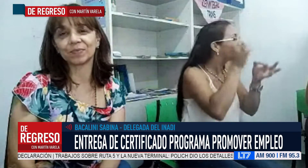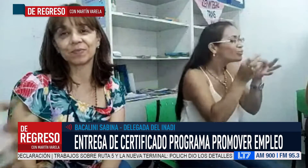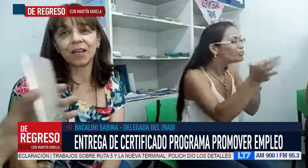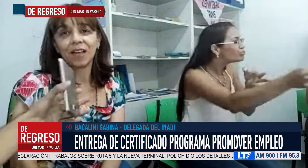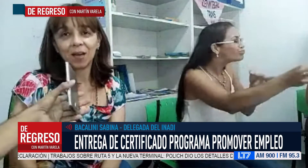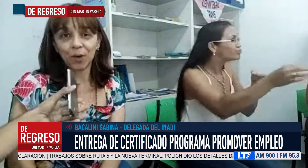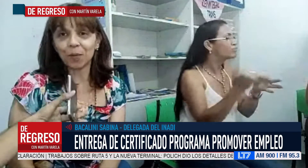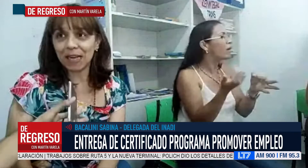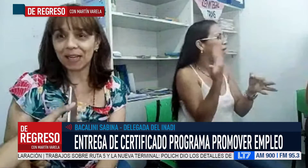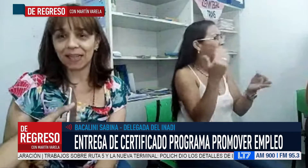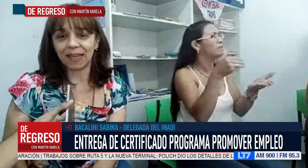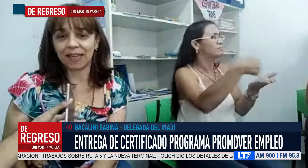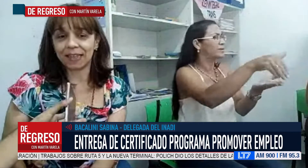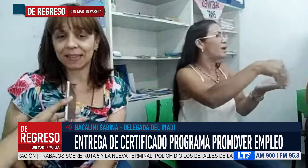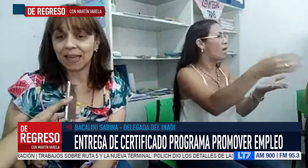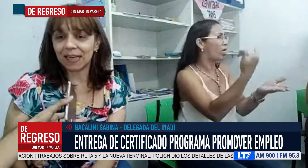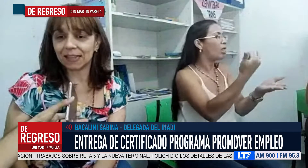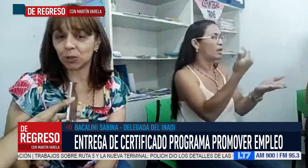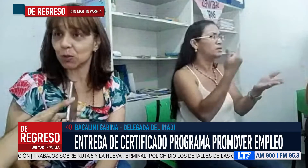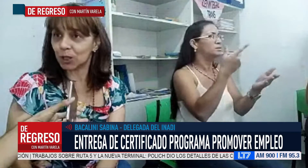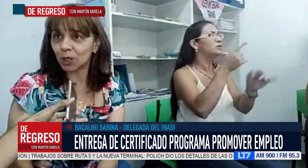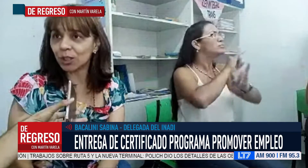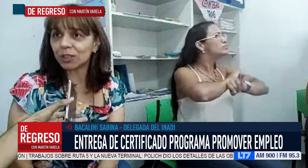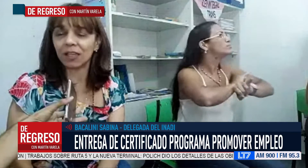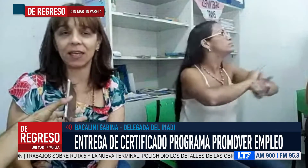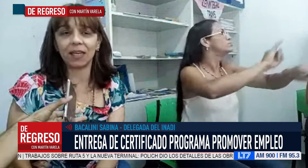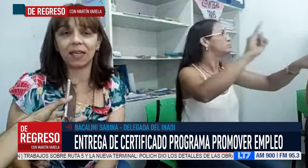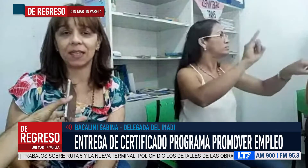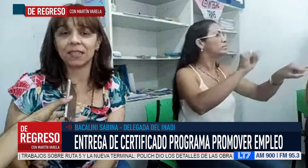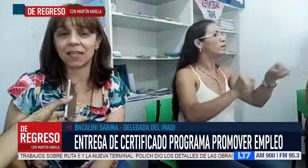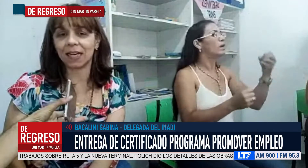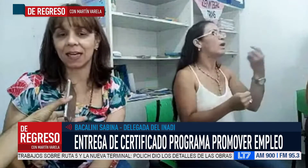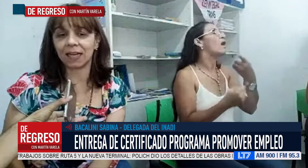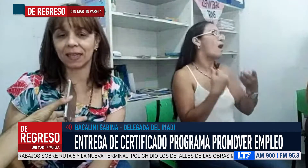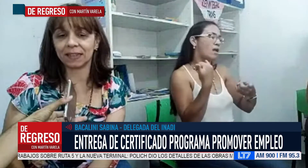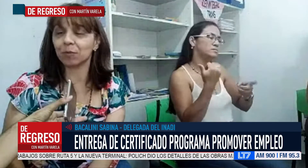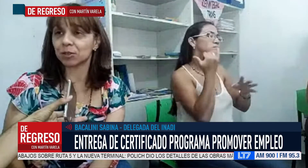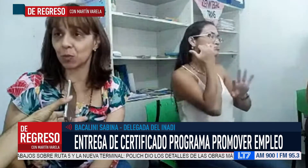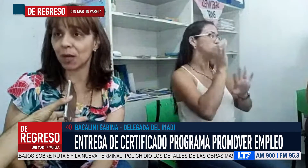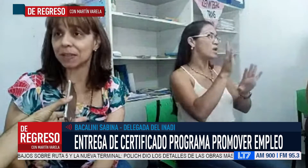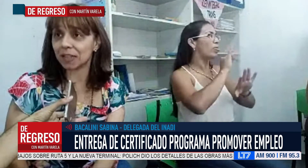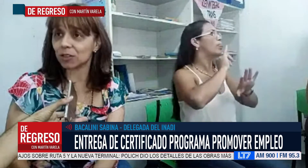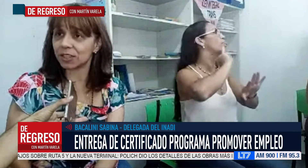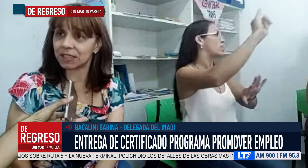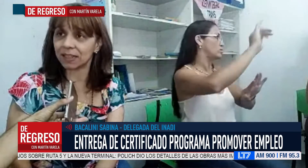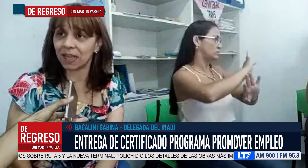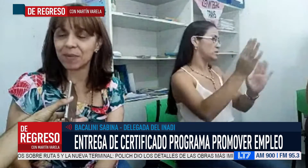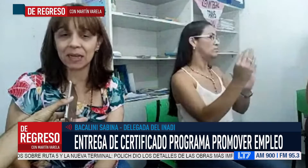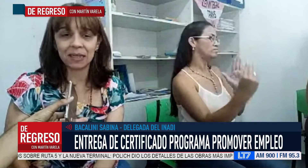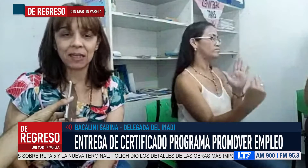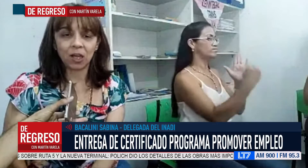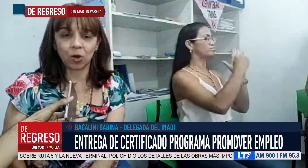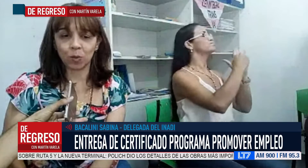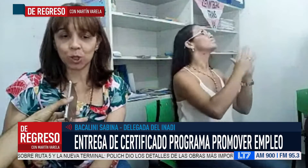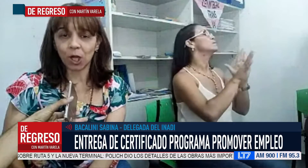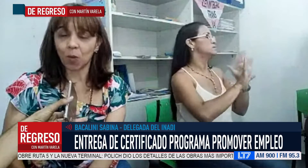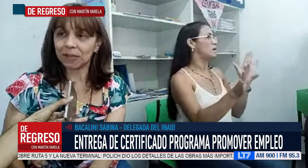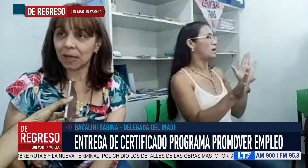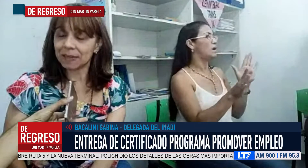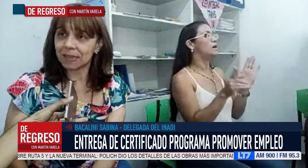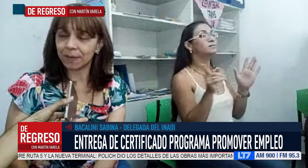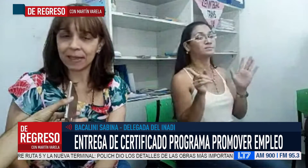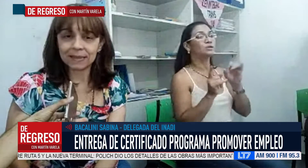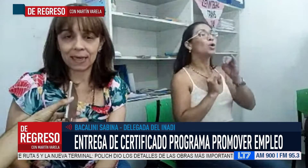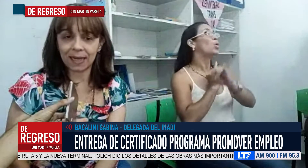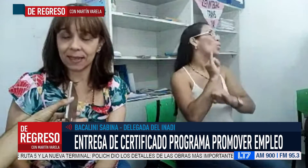solución? Bueno, mirá, está la instrucción, ya estamos muy avanzados en ese tema. Como yo les comentaba